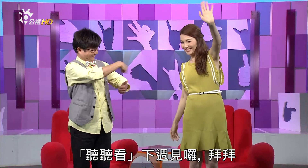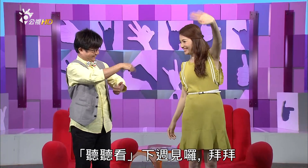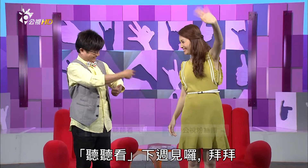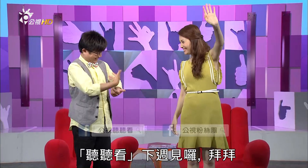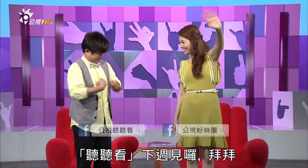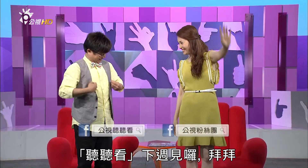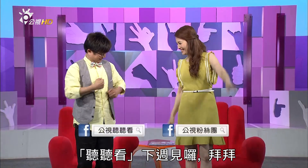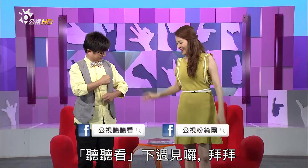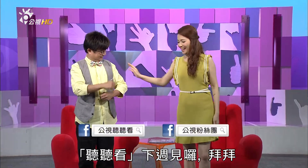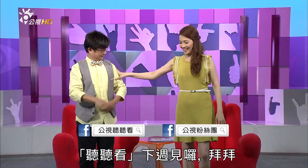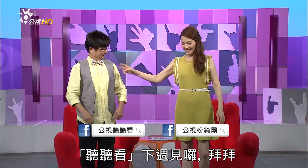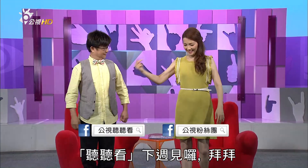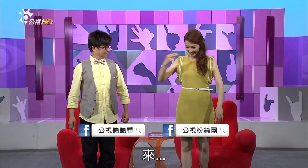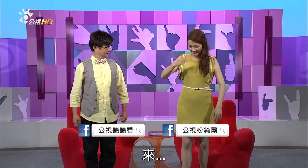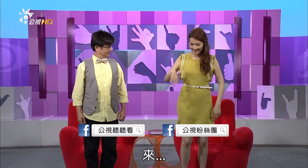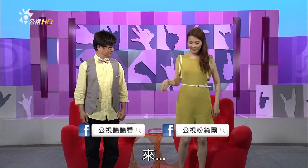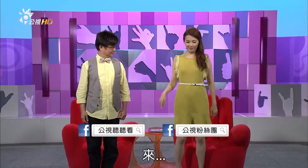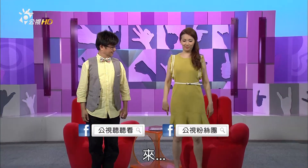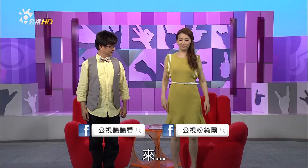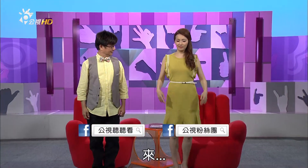拜拜。来，